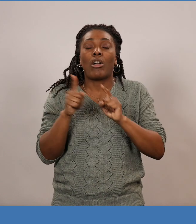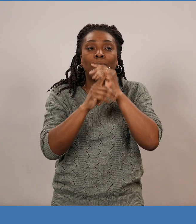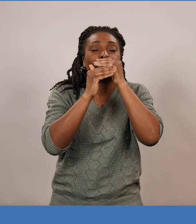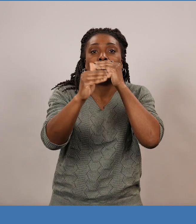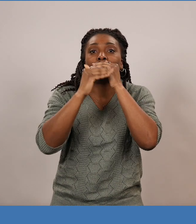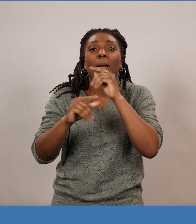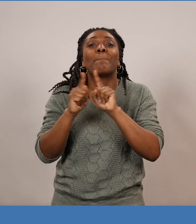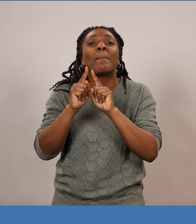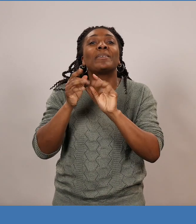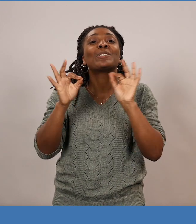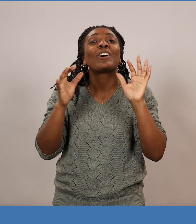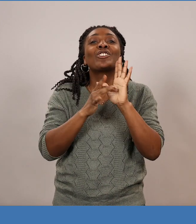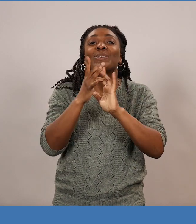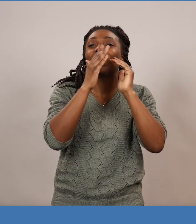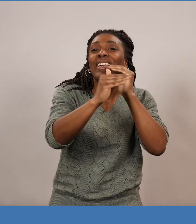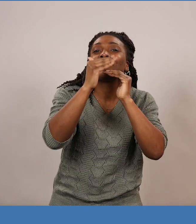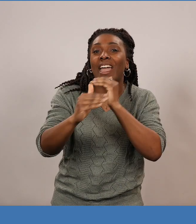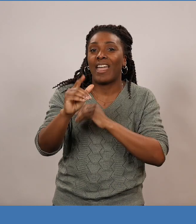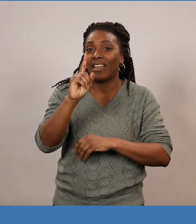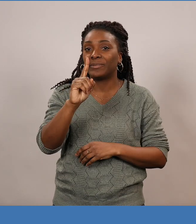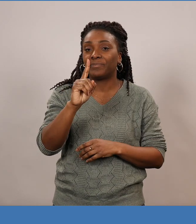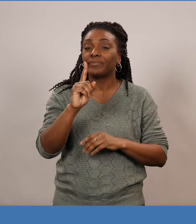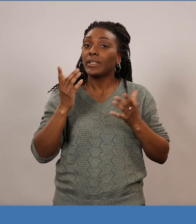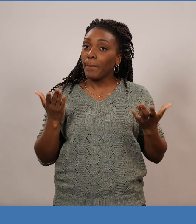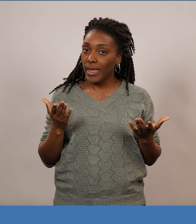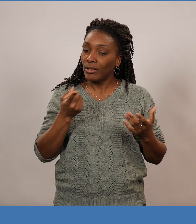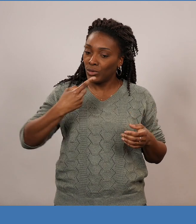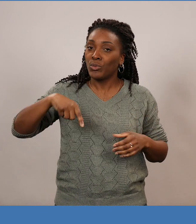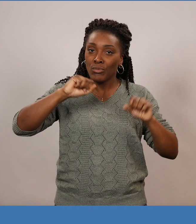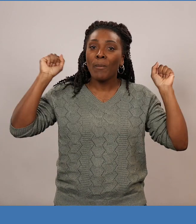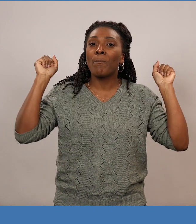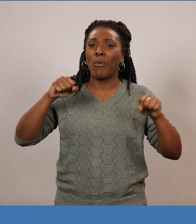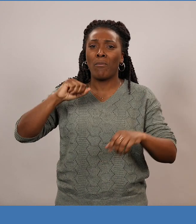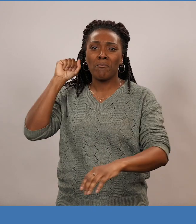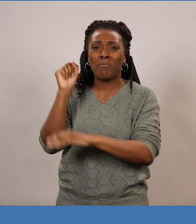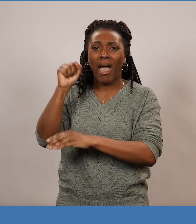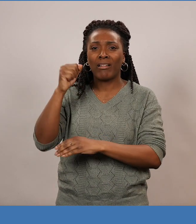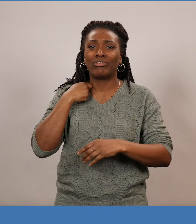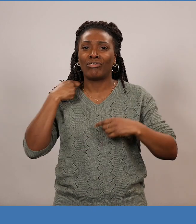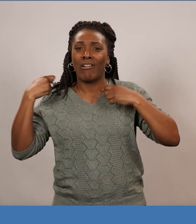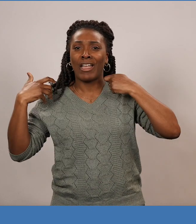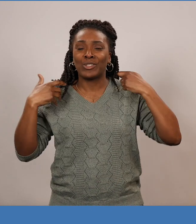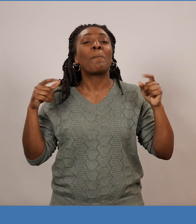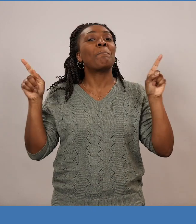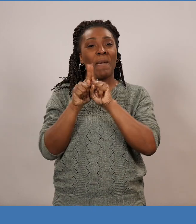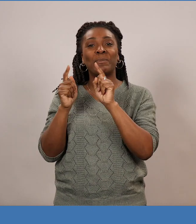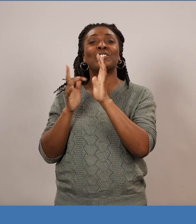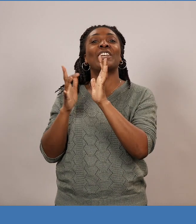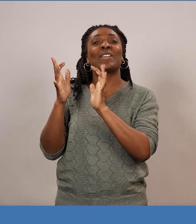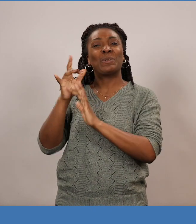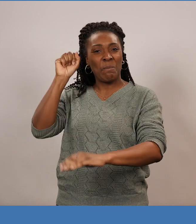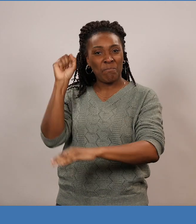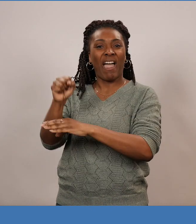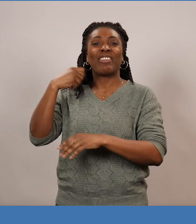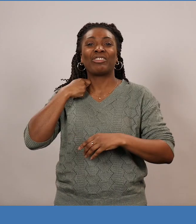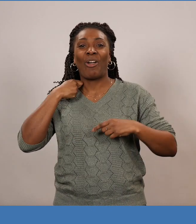Jésus. Mais la bonne nouvelle, c'est que nous pouvons triompher de la tentation, comme Jésus a triomphé